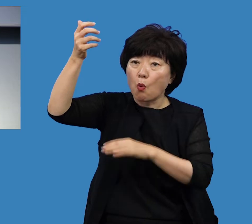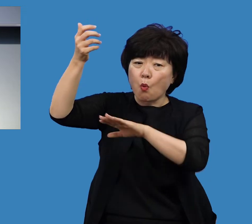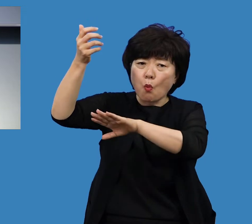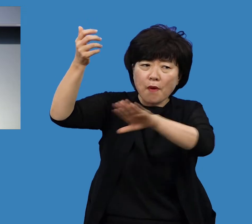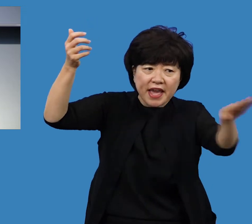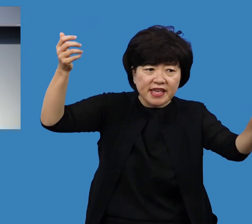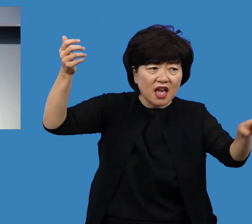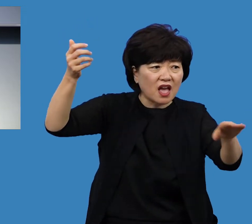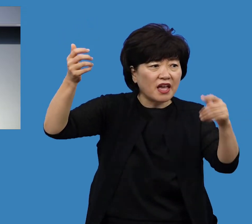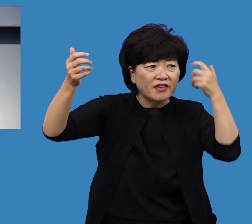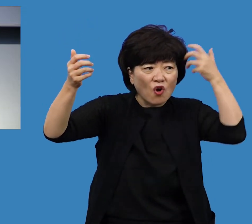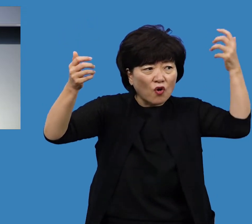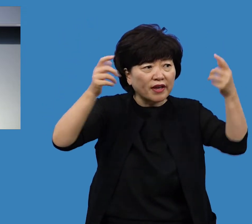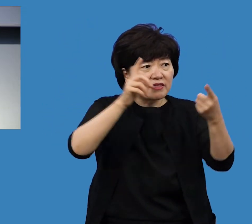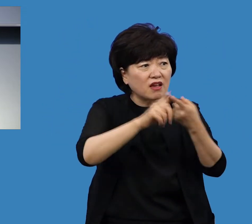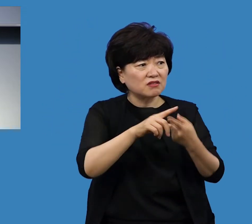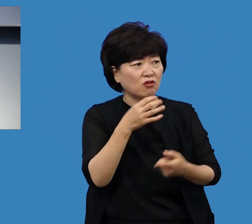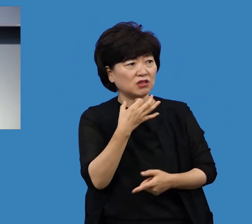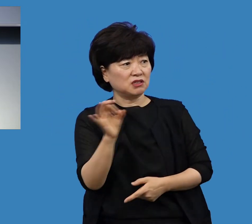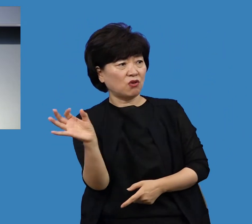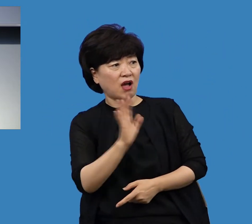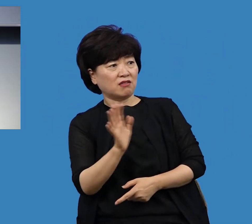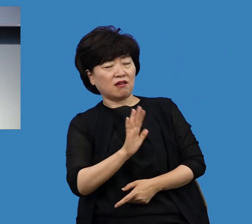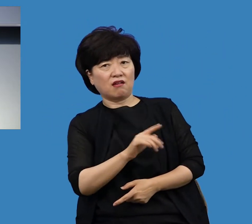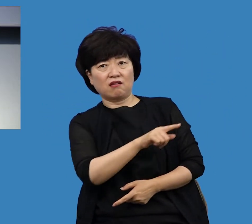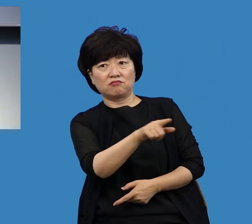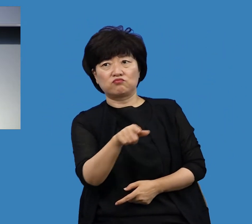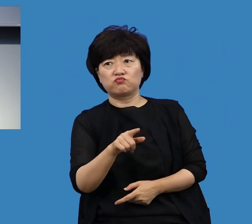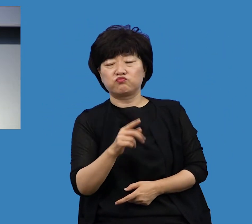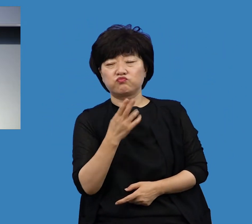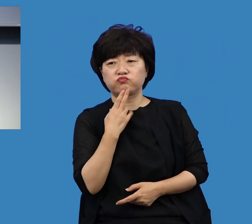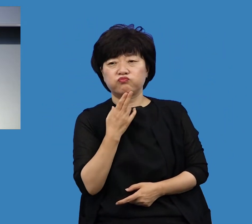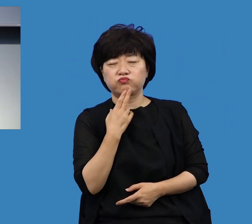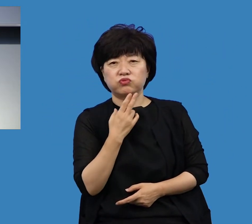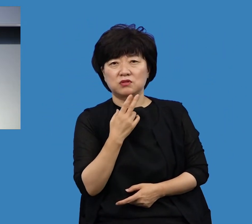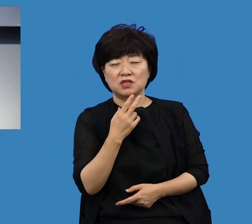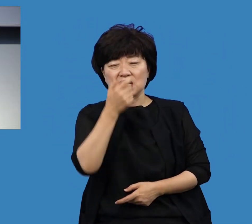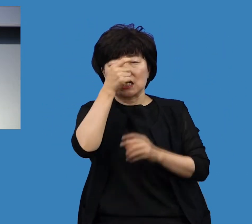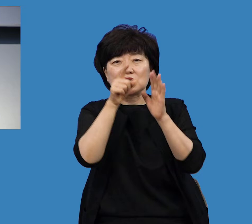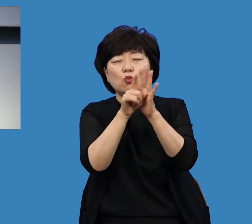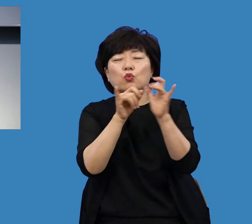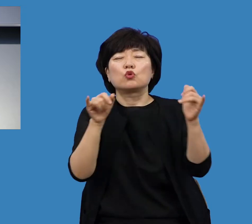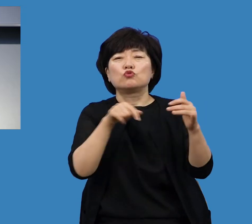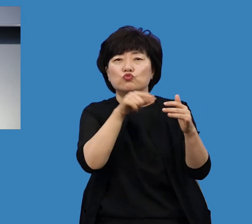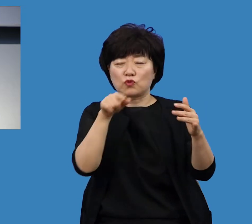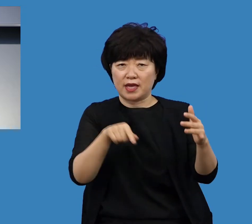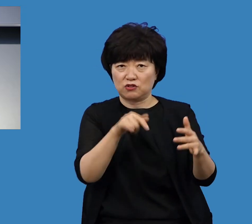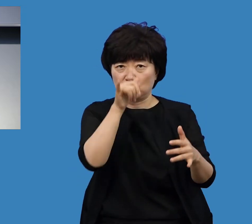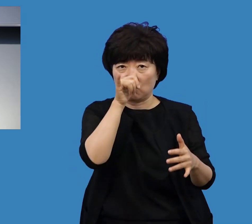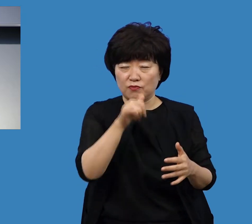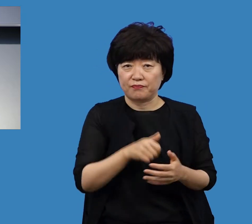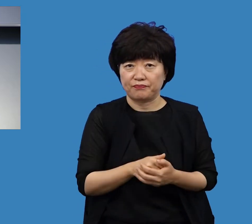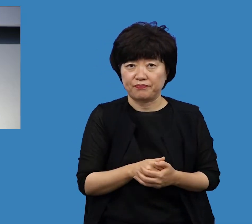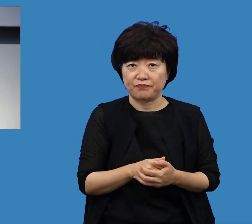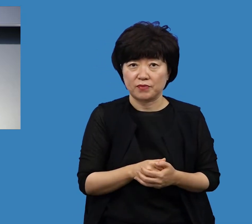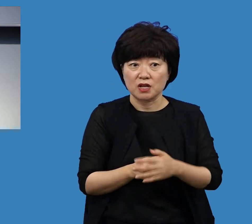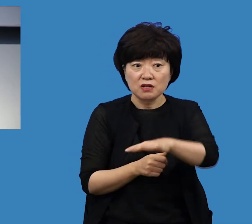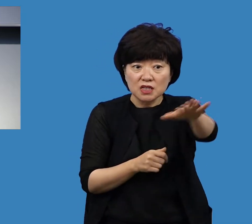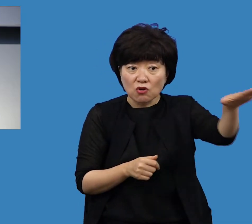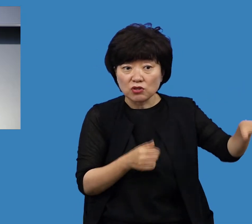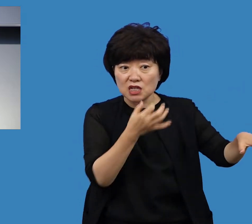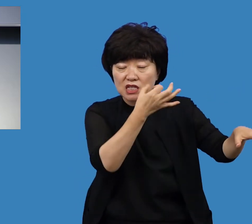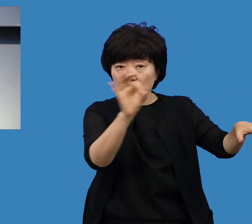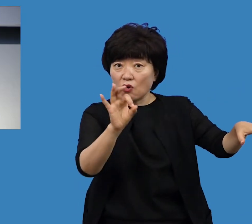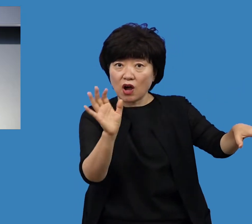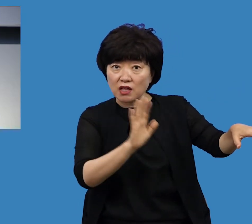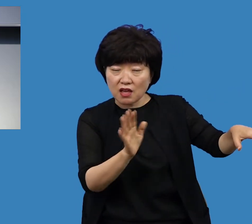영에 대해서는 그 존재 자체를 인정하지 않는 사람들도 참 많습니다. 그러니까 기독교인 중에도 그렇지요. 그런데 그것을 인정하지 않는다고 하는